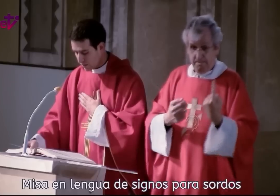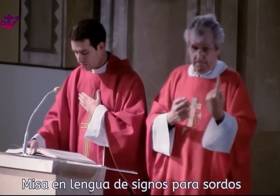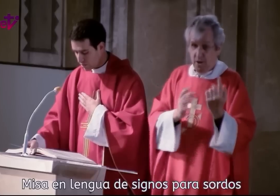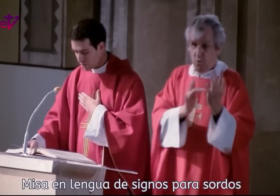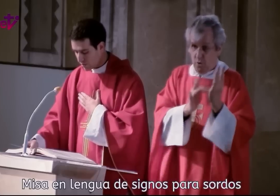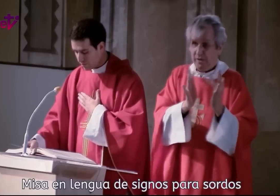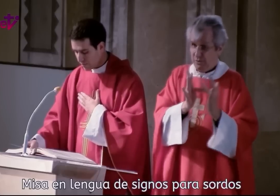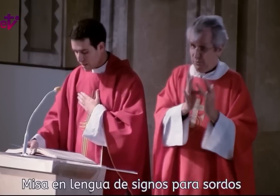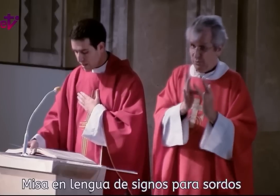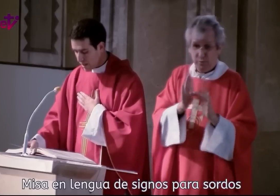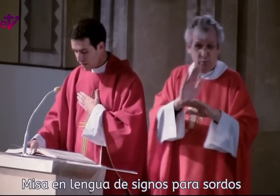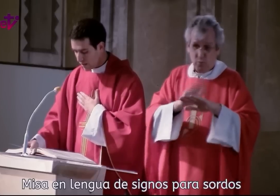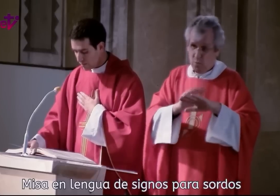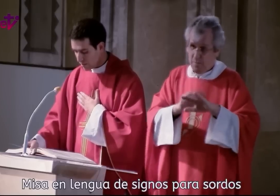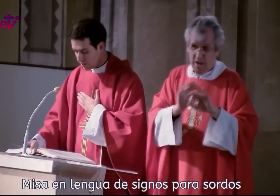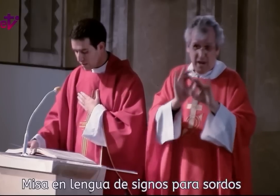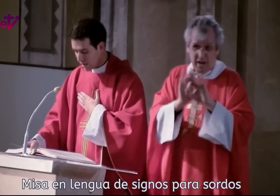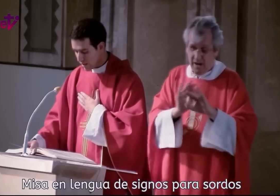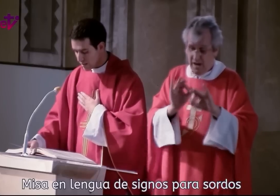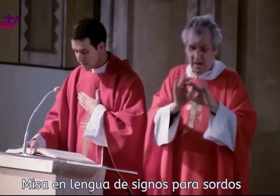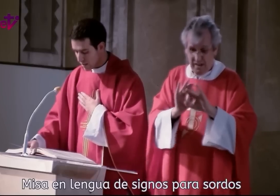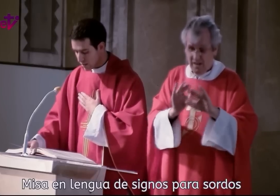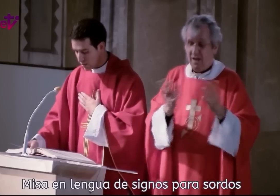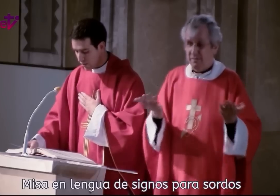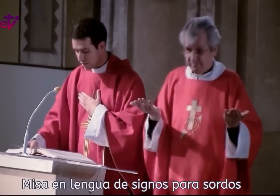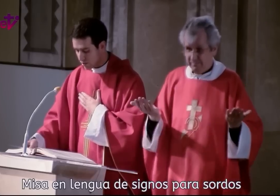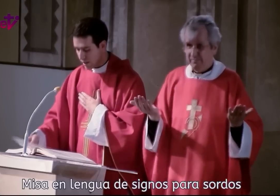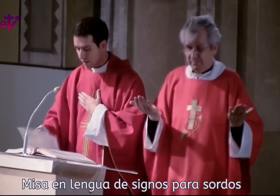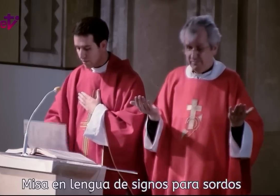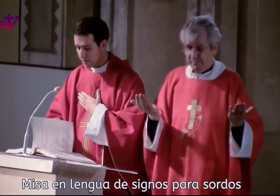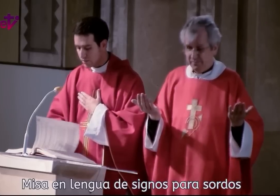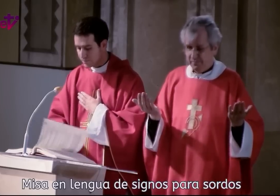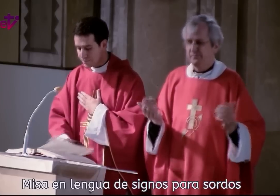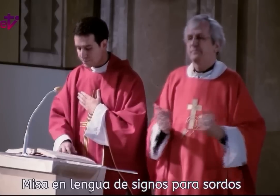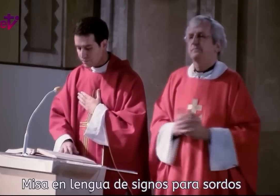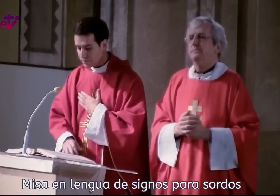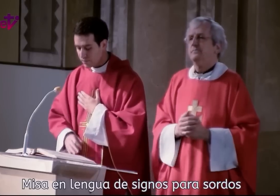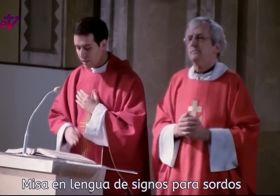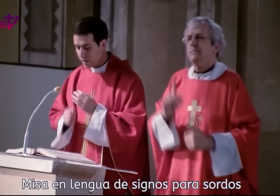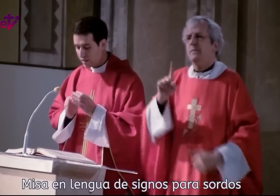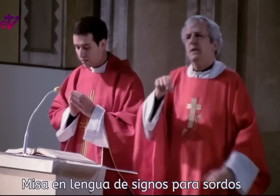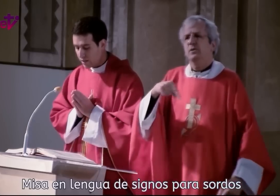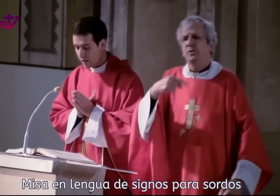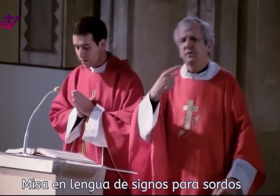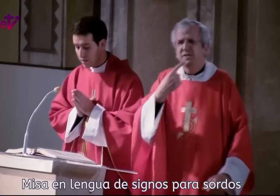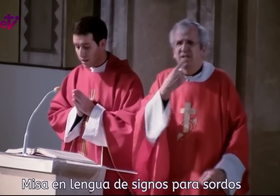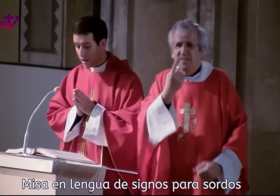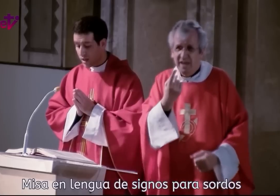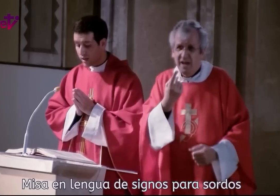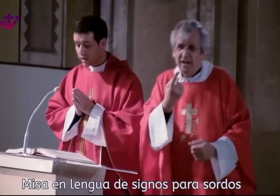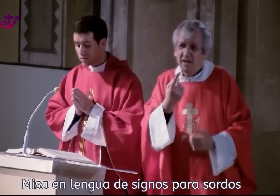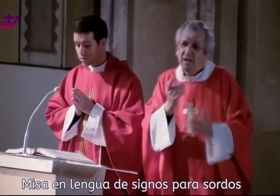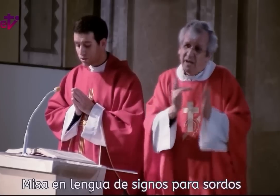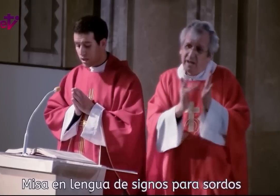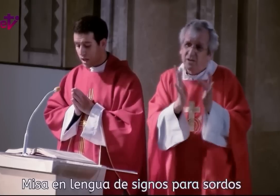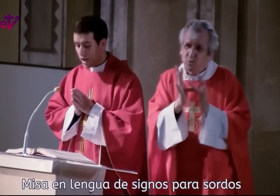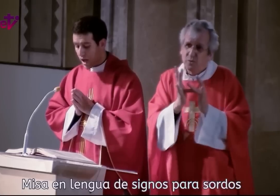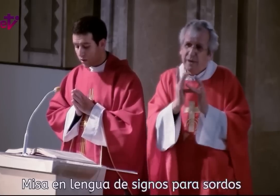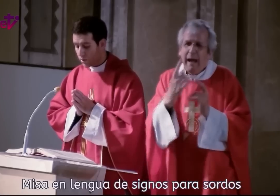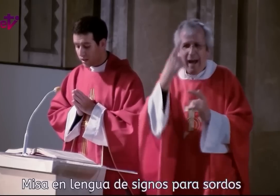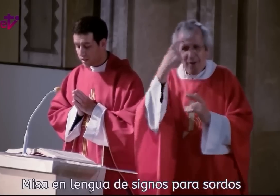lo que hicimos. En cambio, éste no ha hecho nada malo». Y decía: